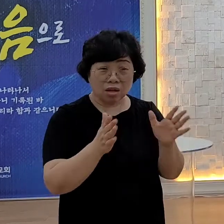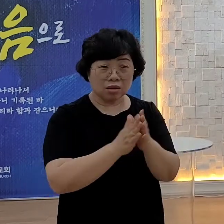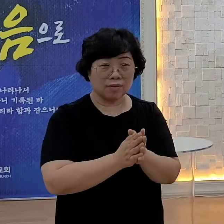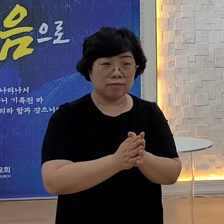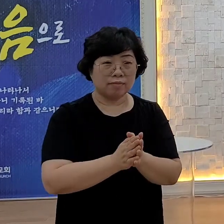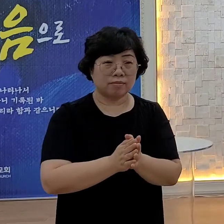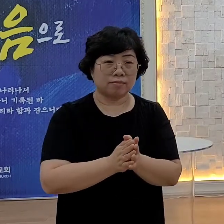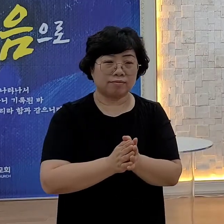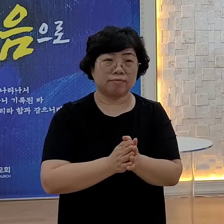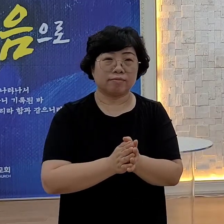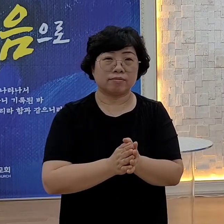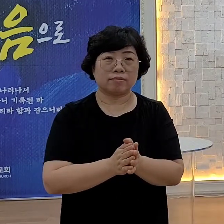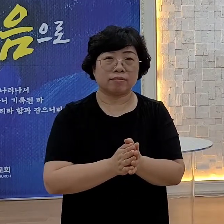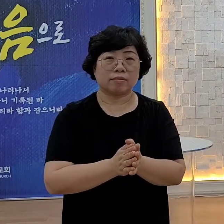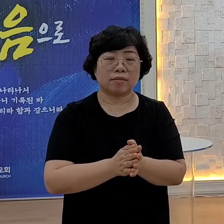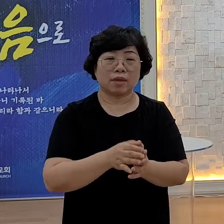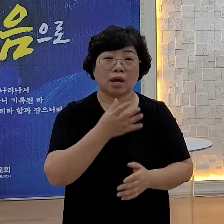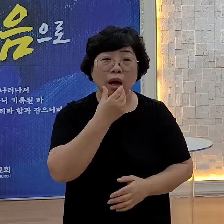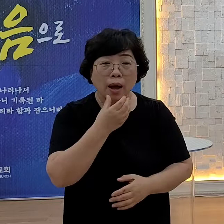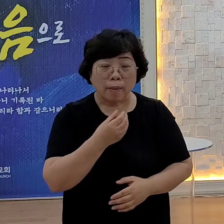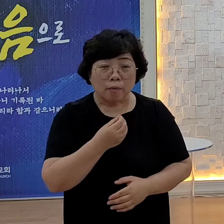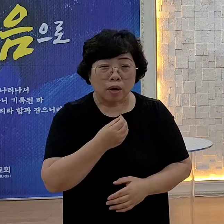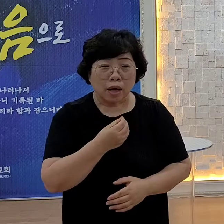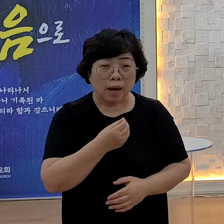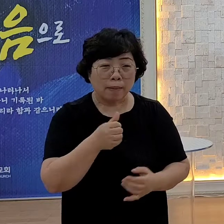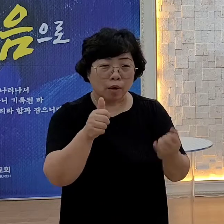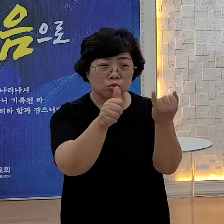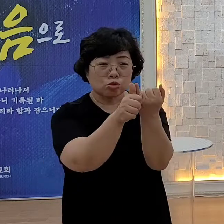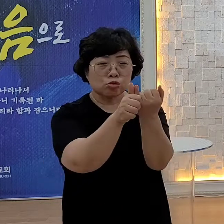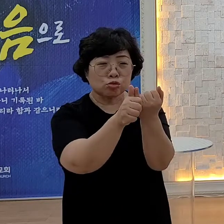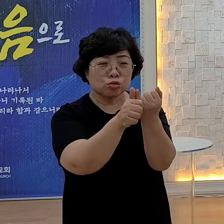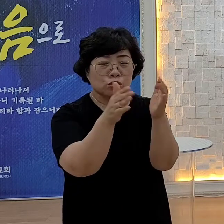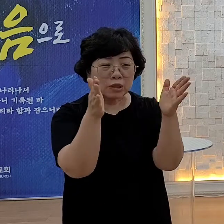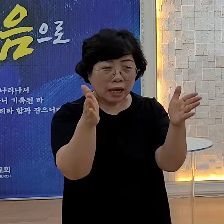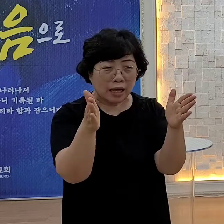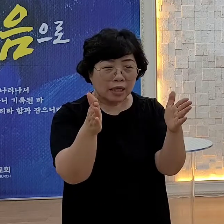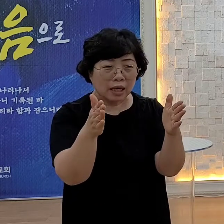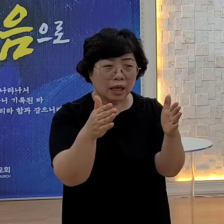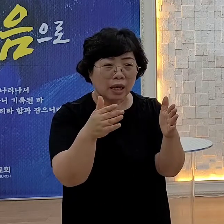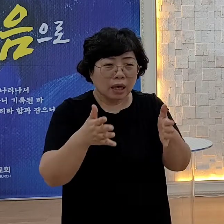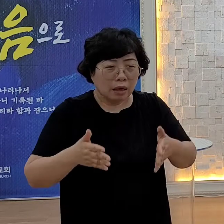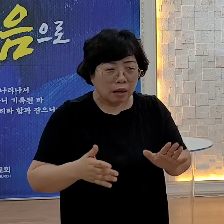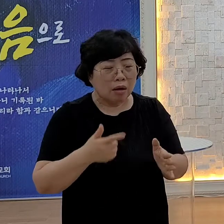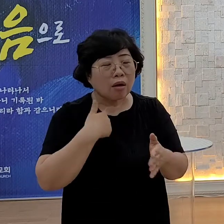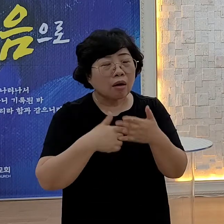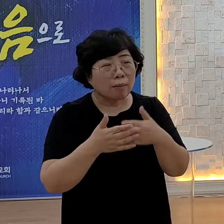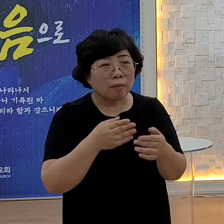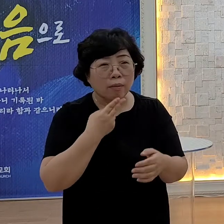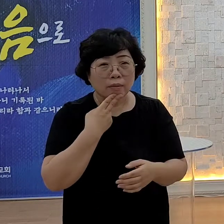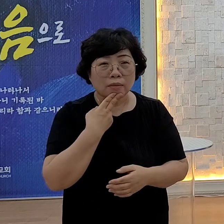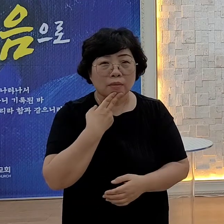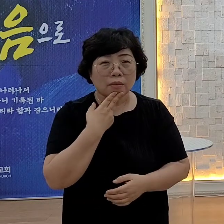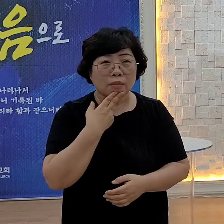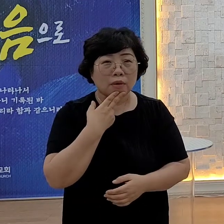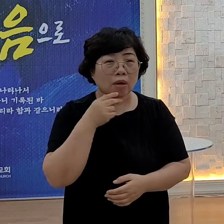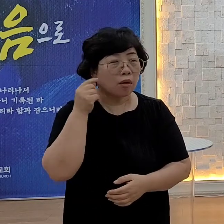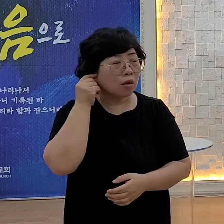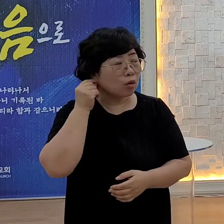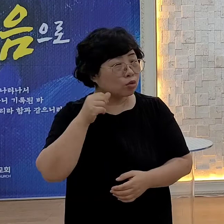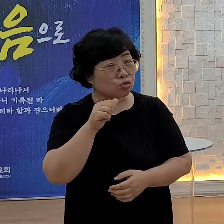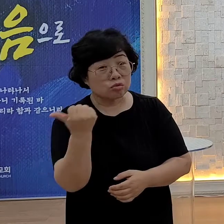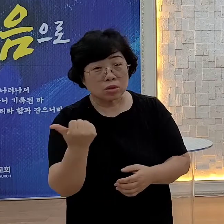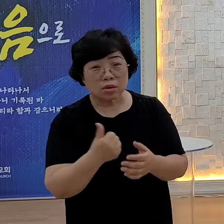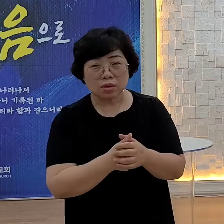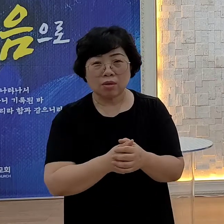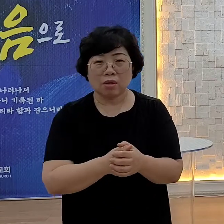한 번도 출산의 경험이 없는 100세의 부부. 아내는 90살, 남편은